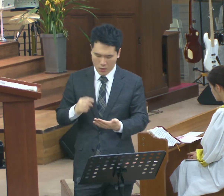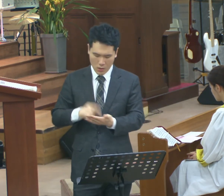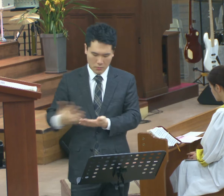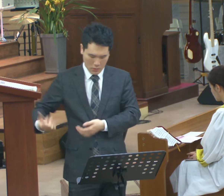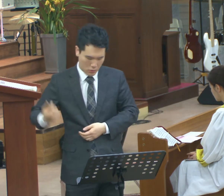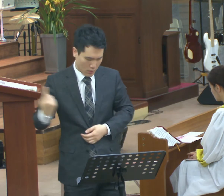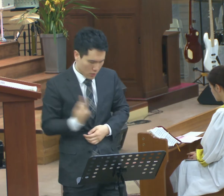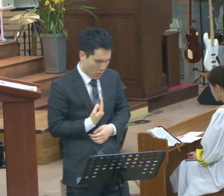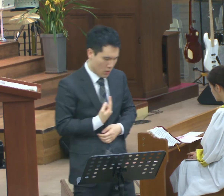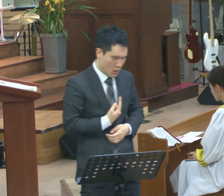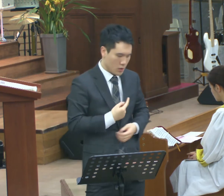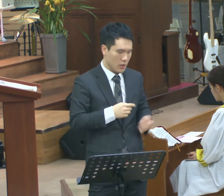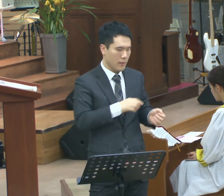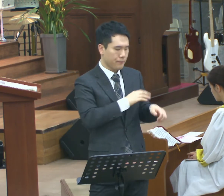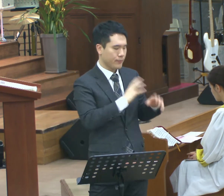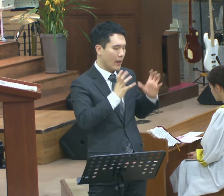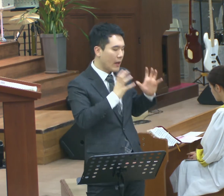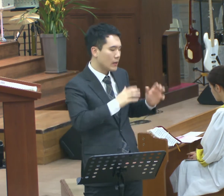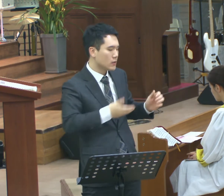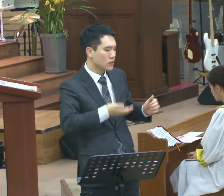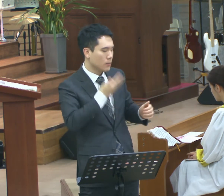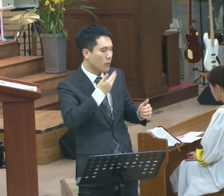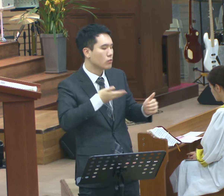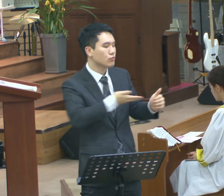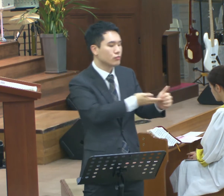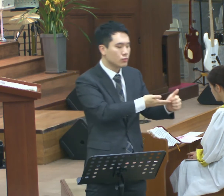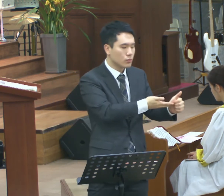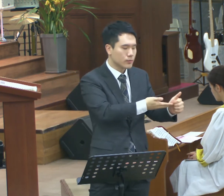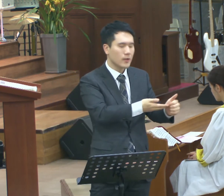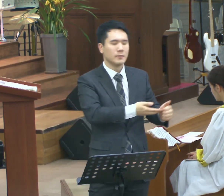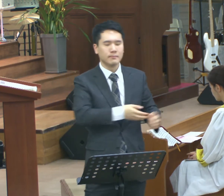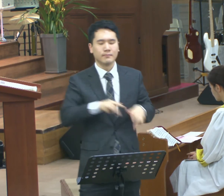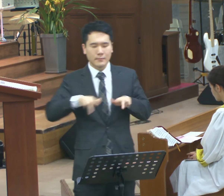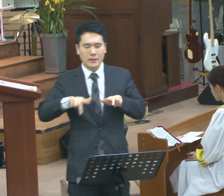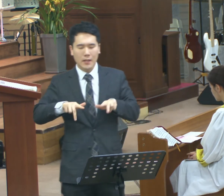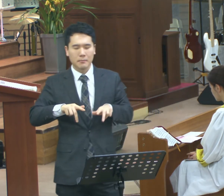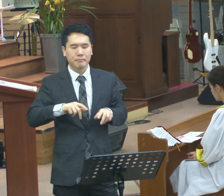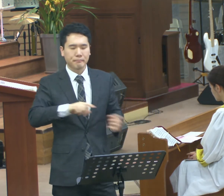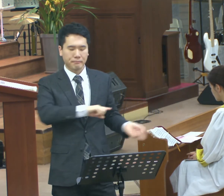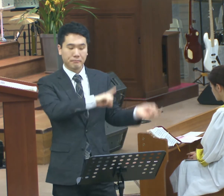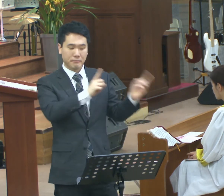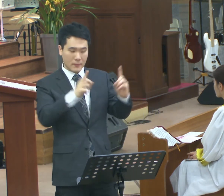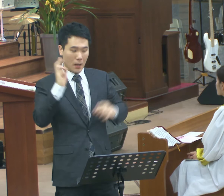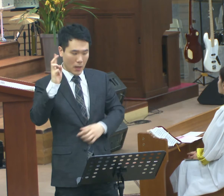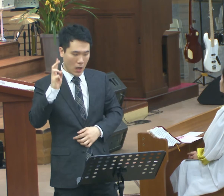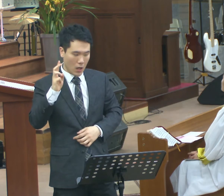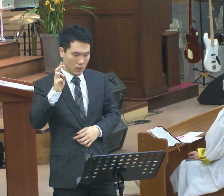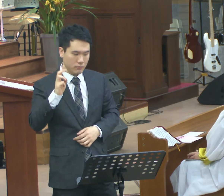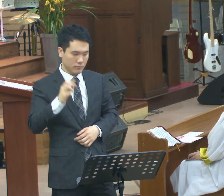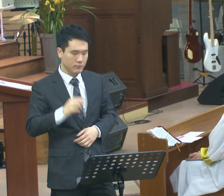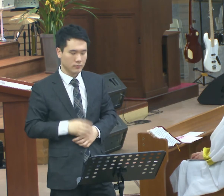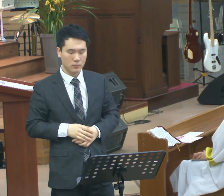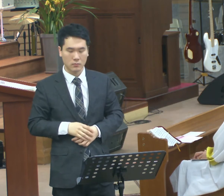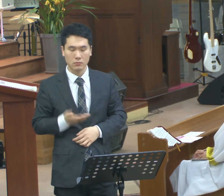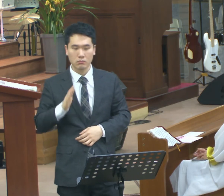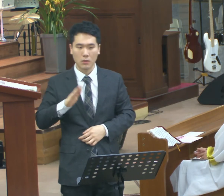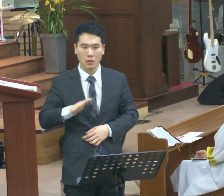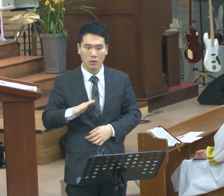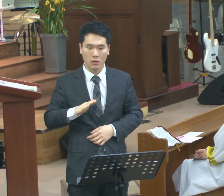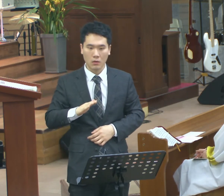먹고 애가 좋아질 것으로 알고 여전히 미지근하게 애를 쳐다봐요. 그러다가 언제 기도가 시작되죠?